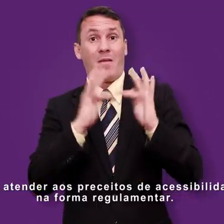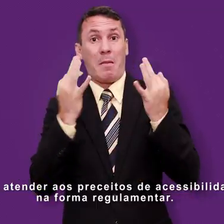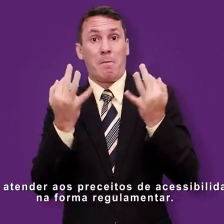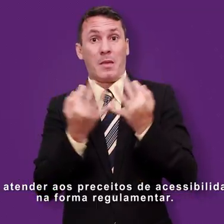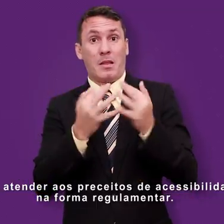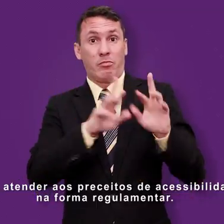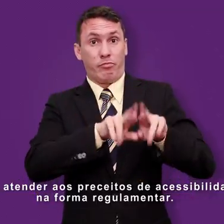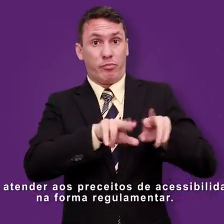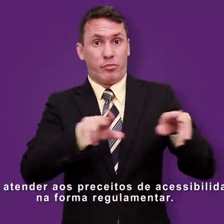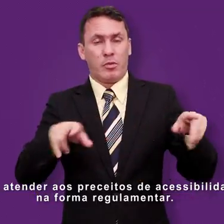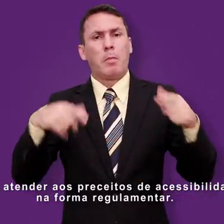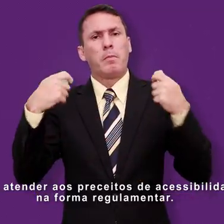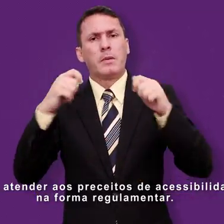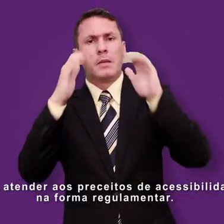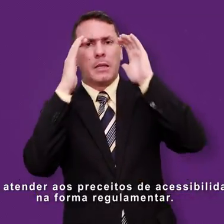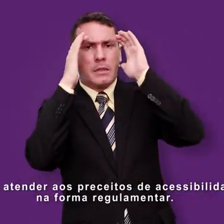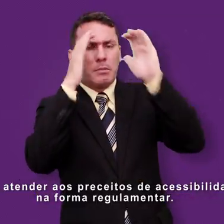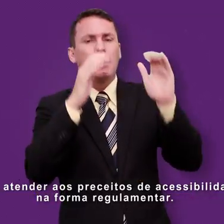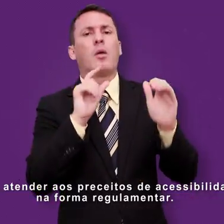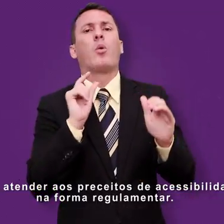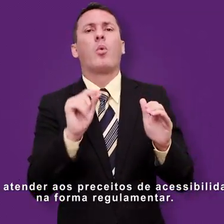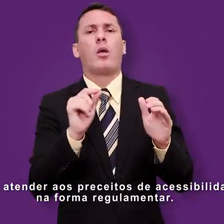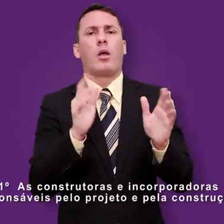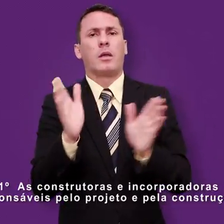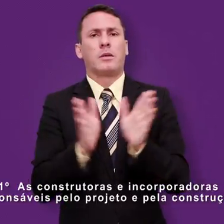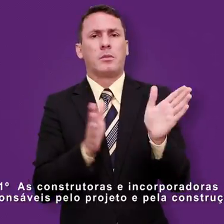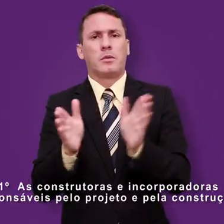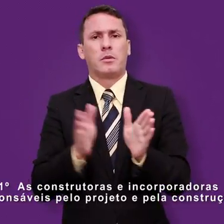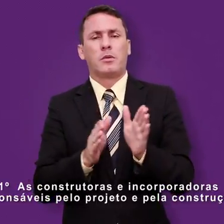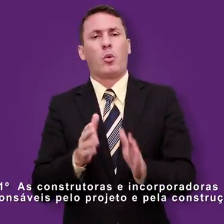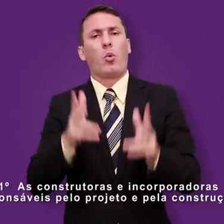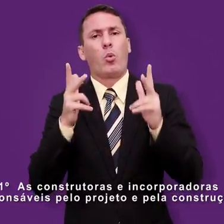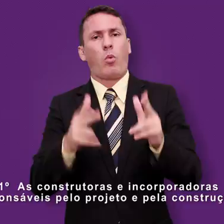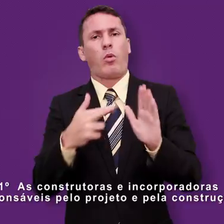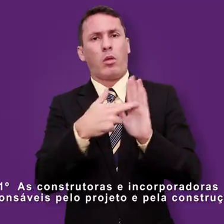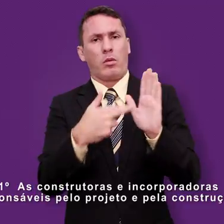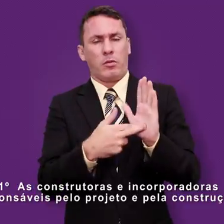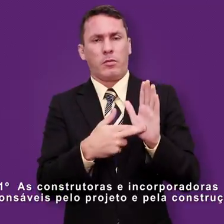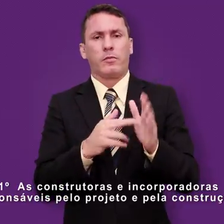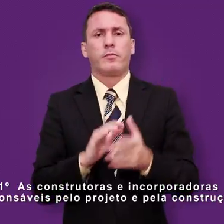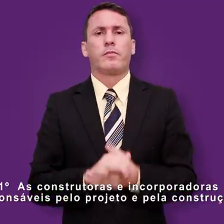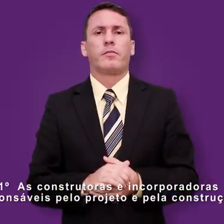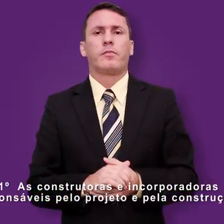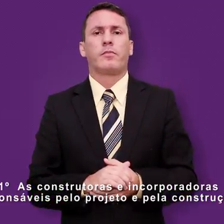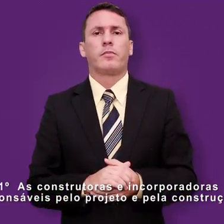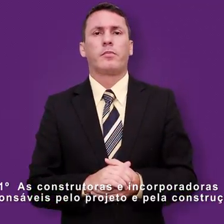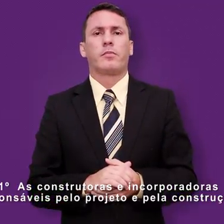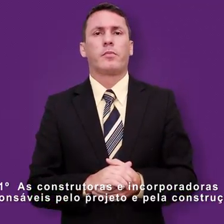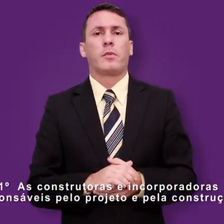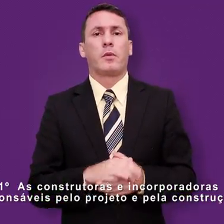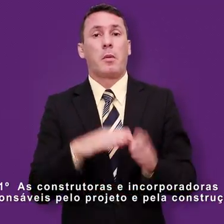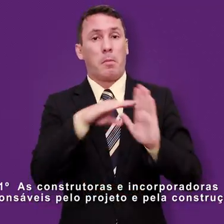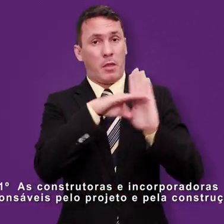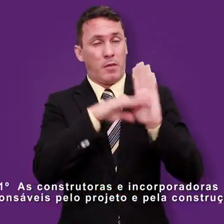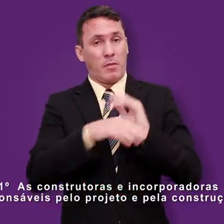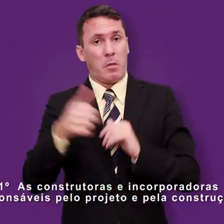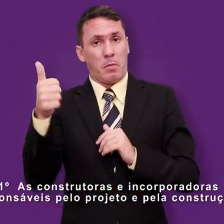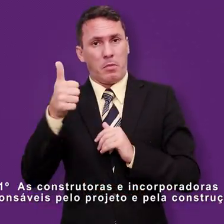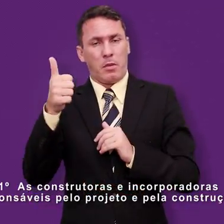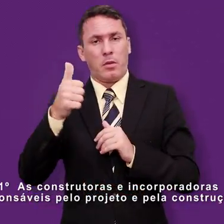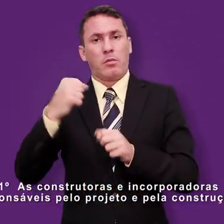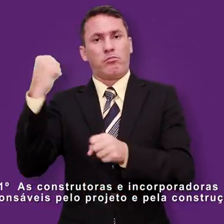preceitos de acessibilidade na forma regulamentar. Parágrafo 1º. As construtoras e